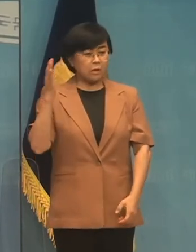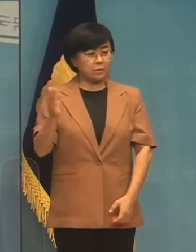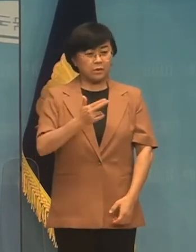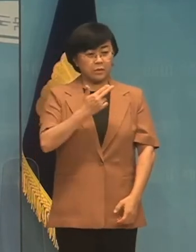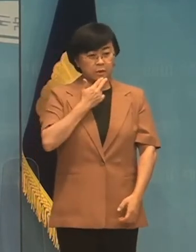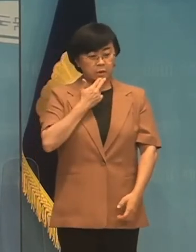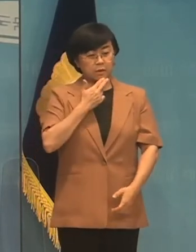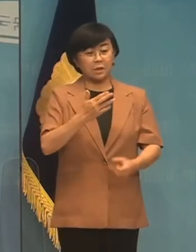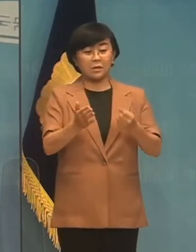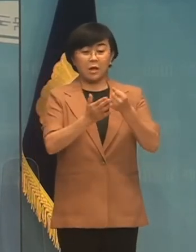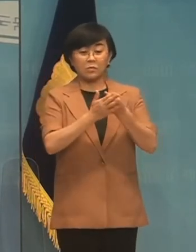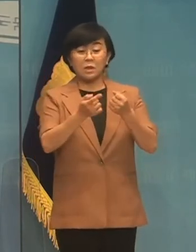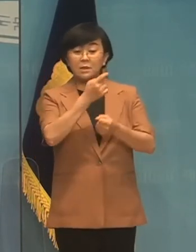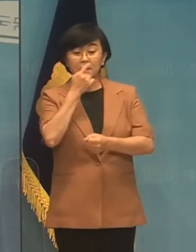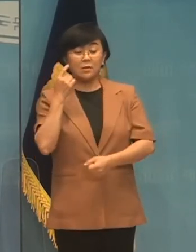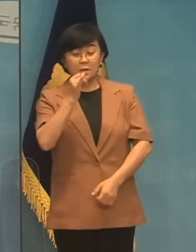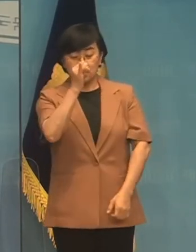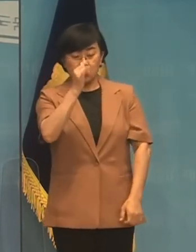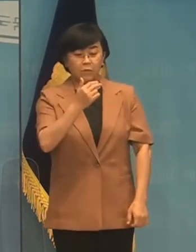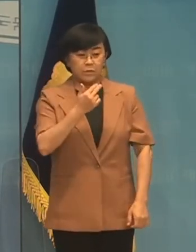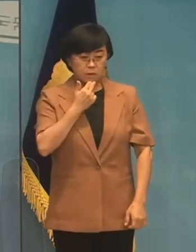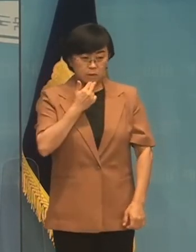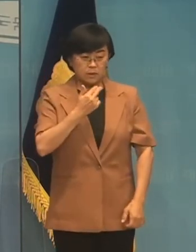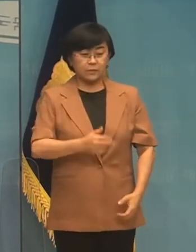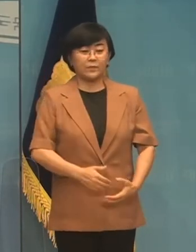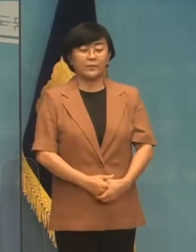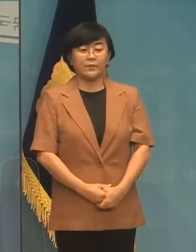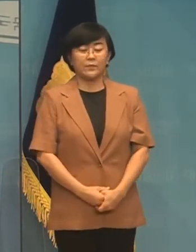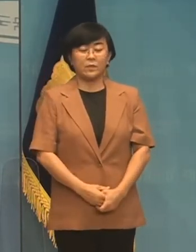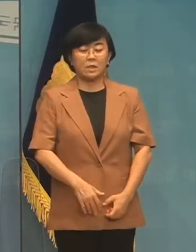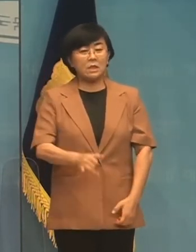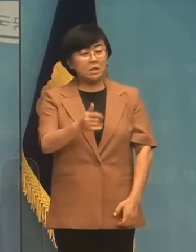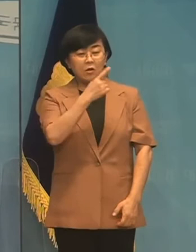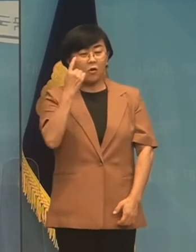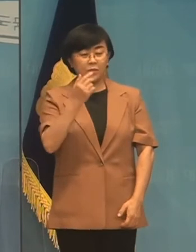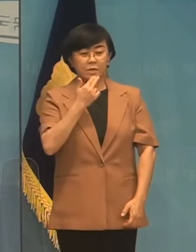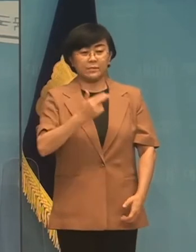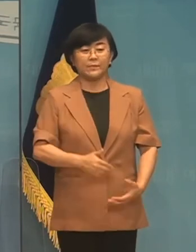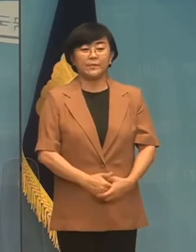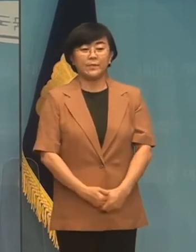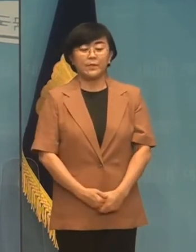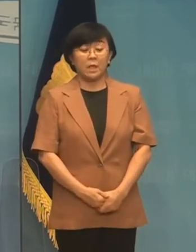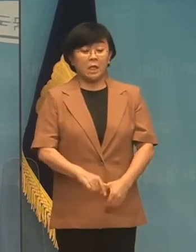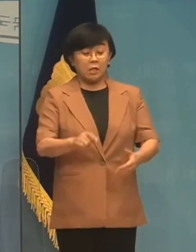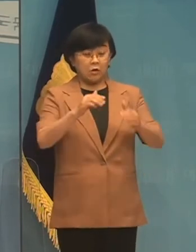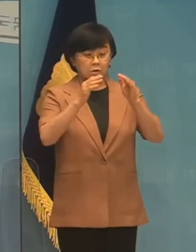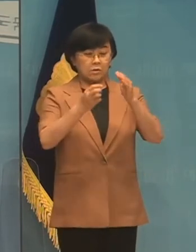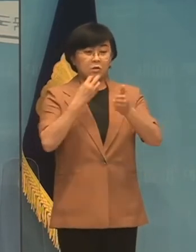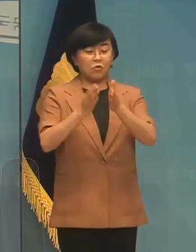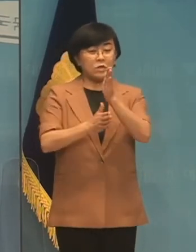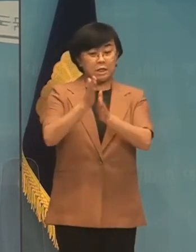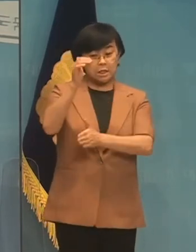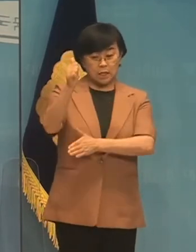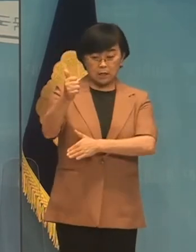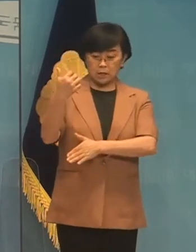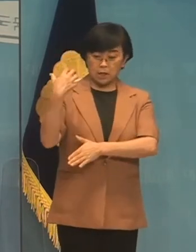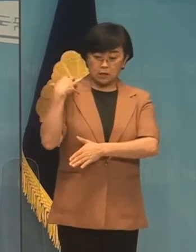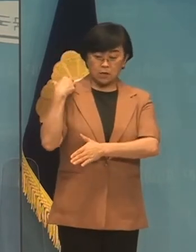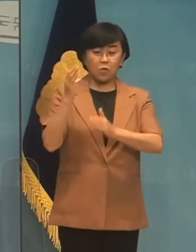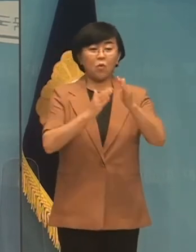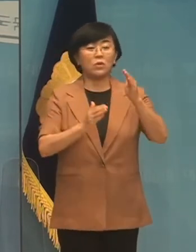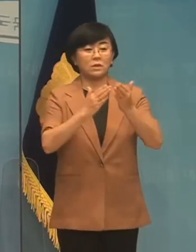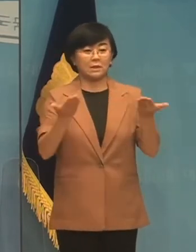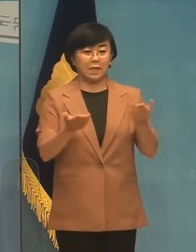없었던 사실이니 증거가 있을 리가 없습니다. 사안이 이러함에도 서울시장이라는 막중한 공직에